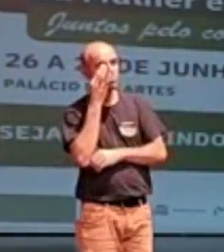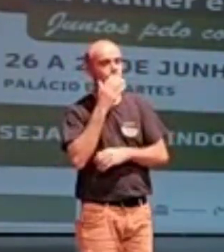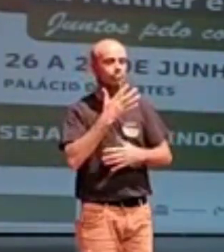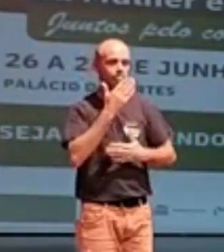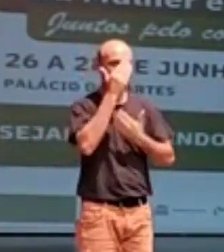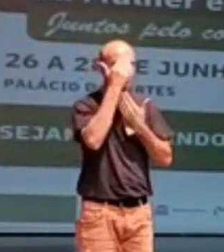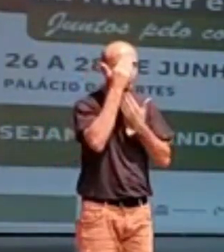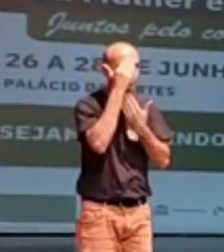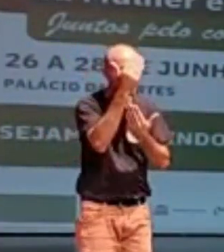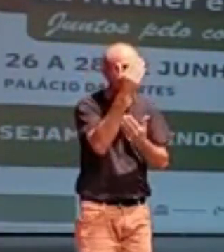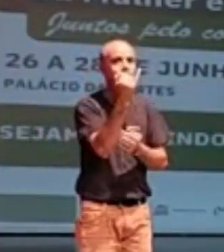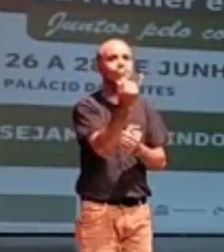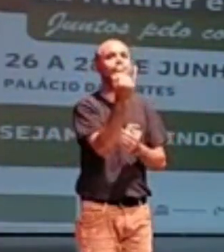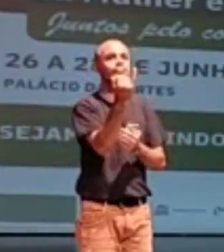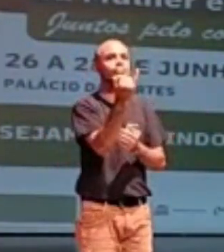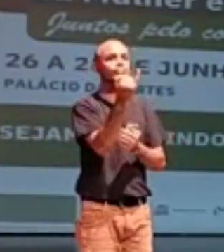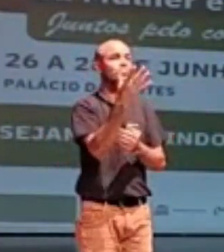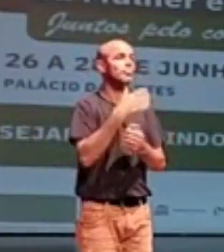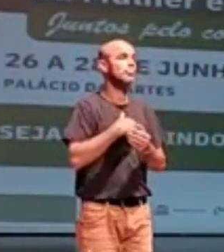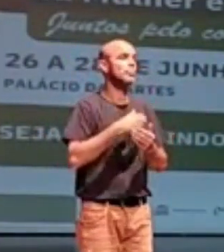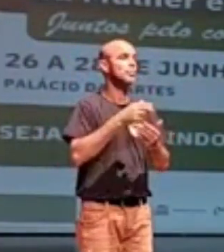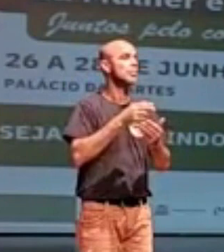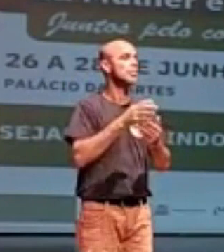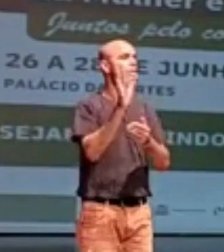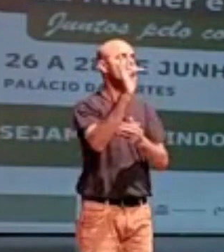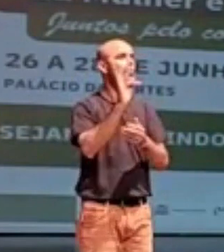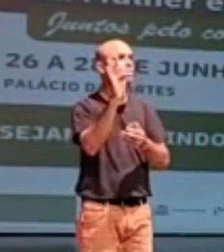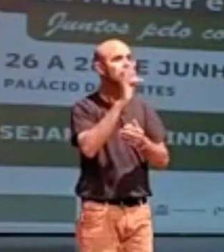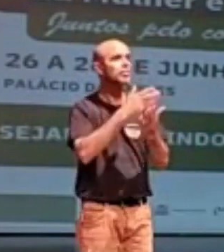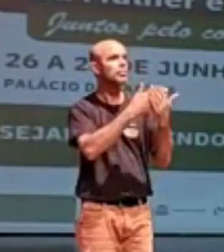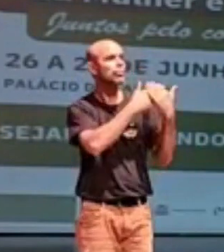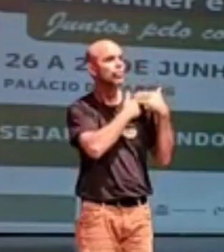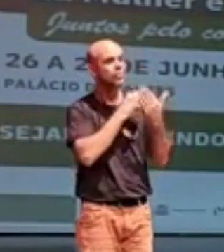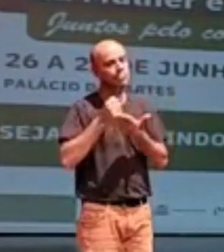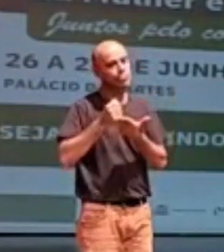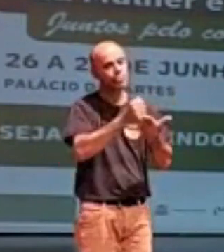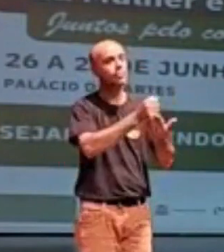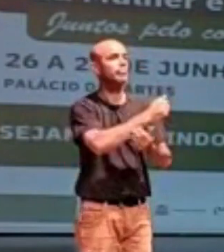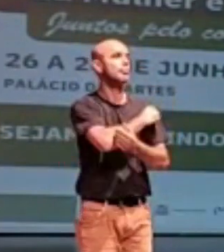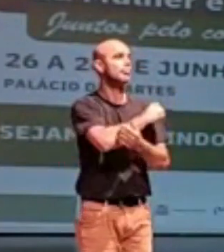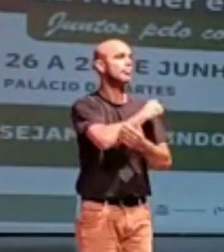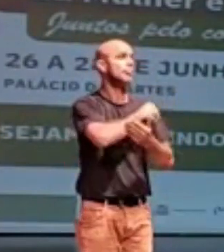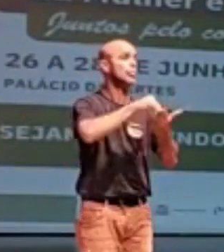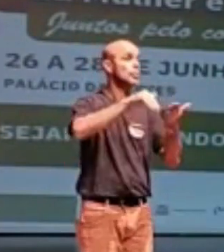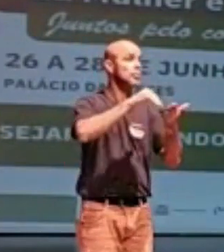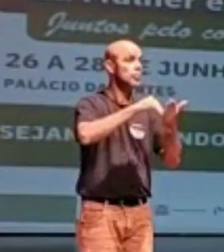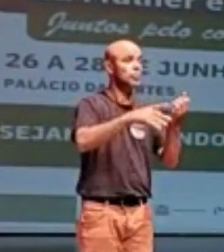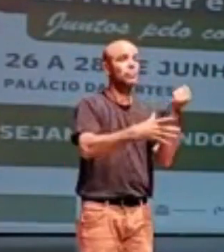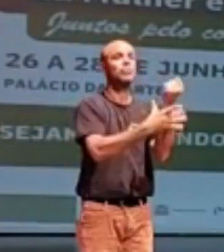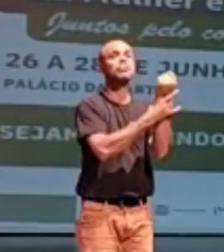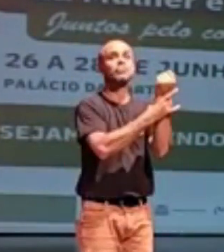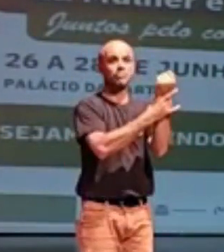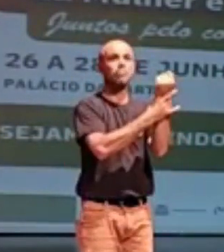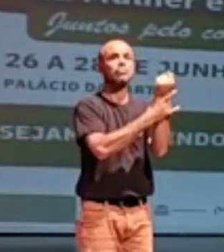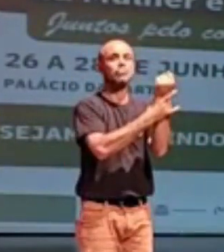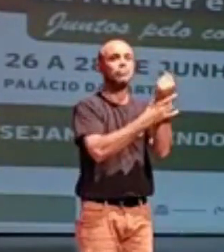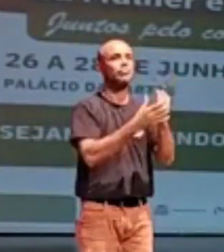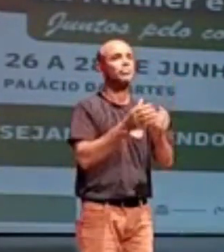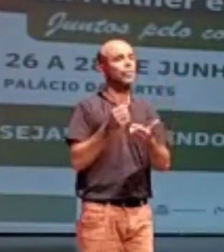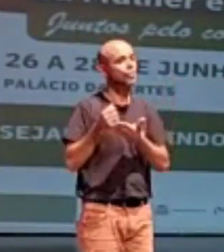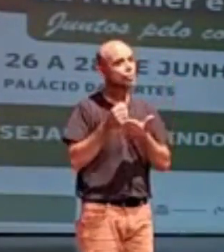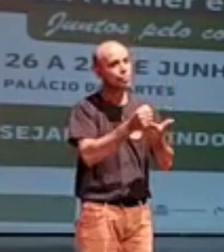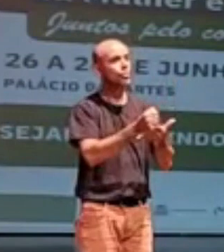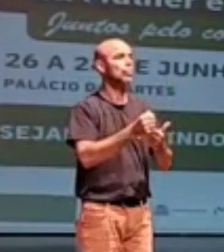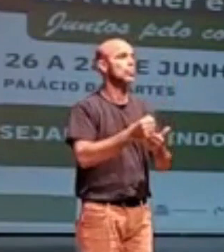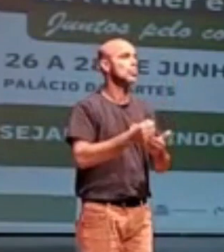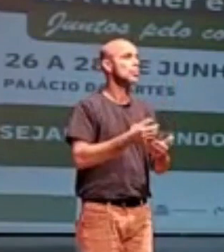demais, né? As faculdades responsáveis trouxeram seus alunos, secretário de Segurança Pública, que trouxe os